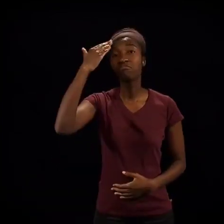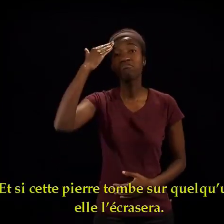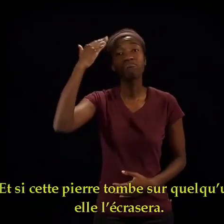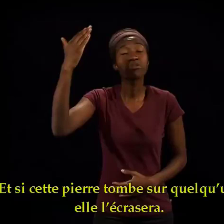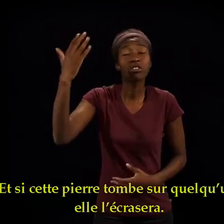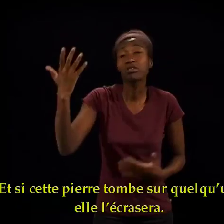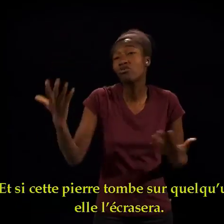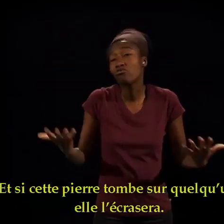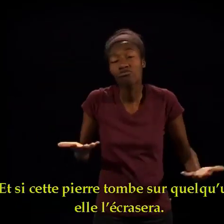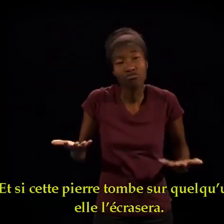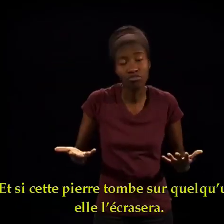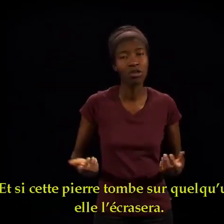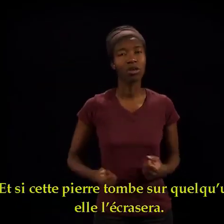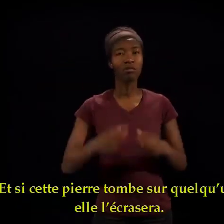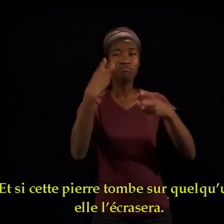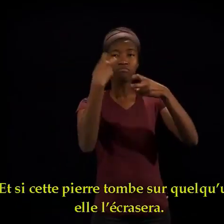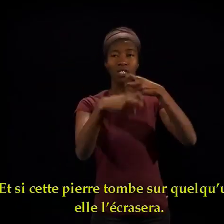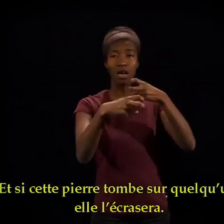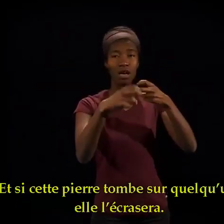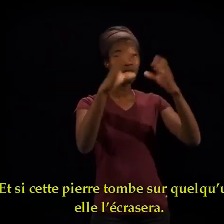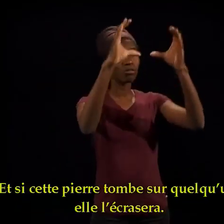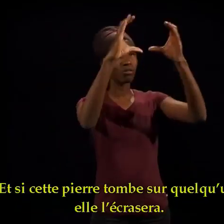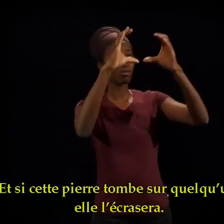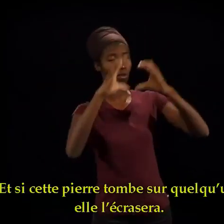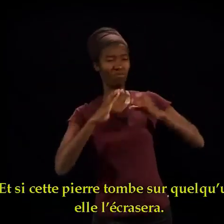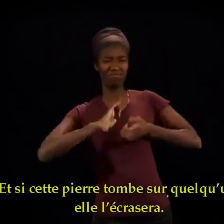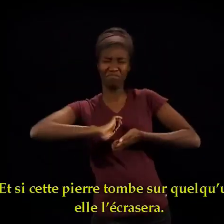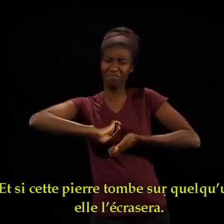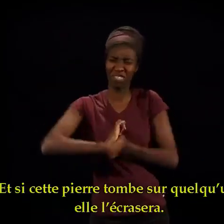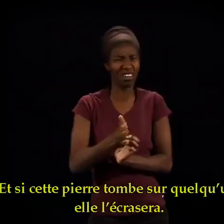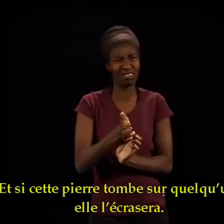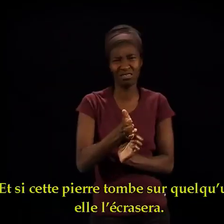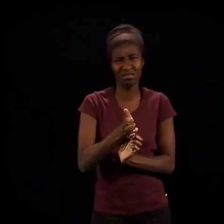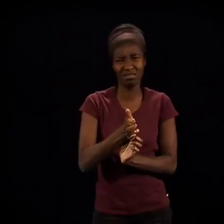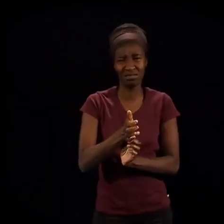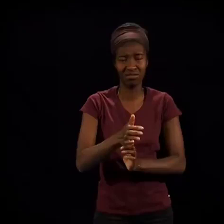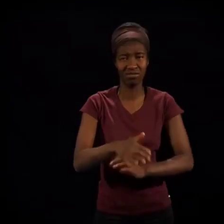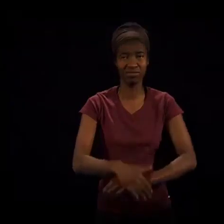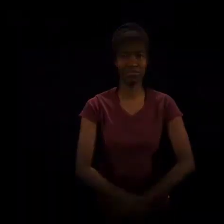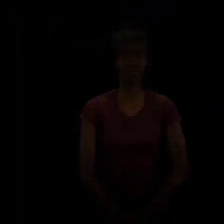Et si cette pierre tombe sur quelqu'un, elle l'écrasera.